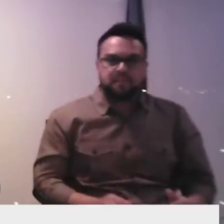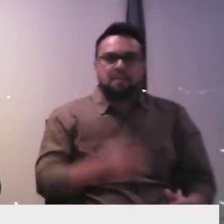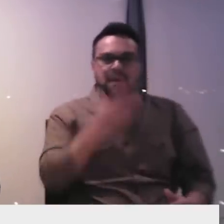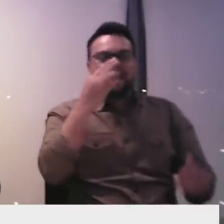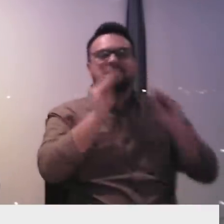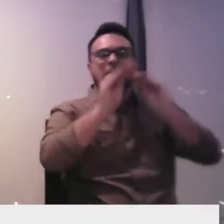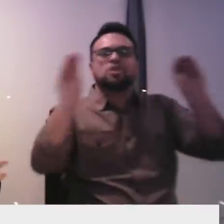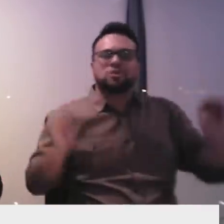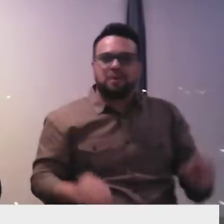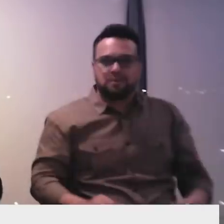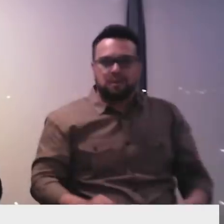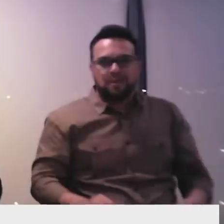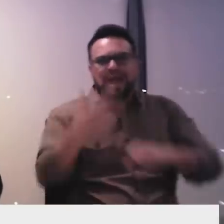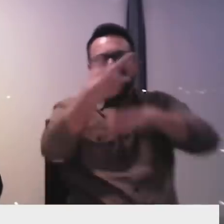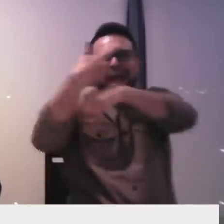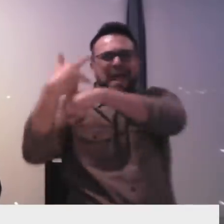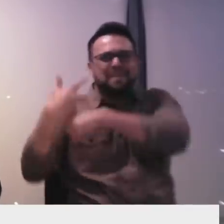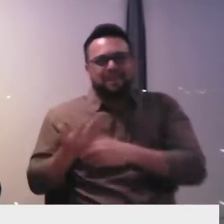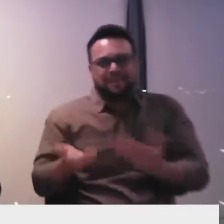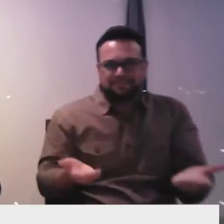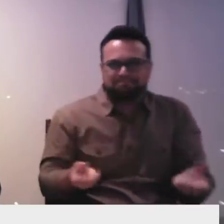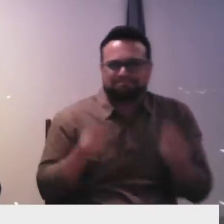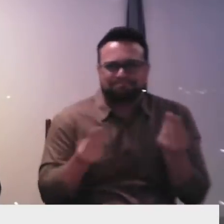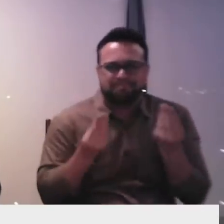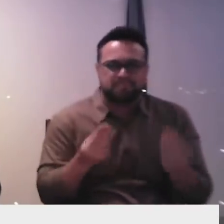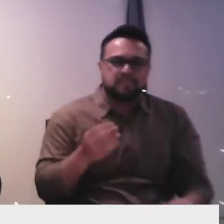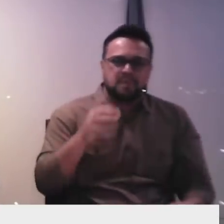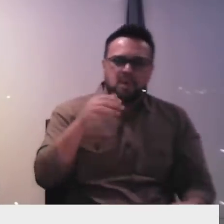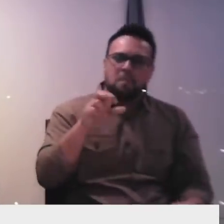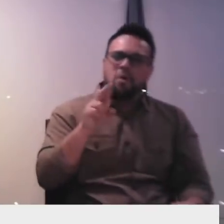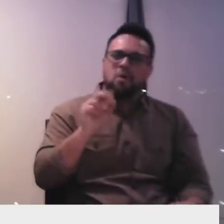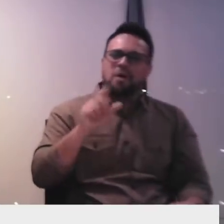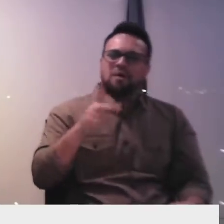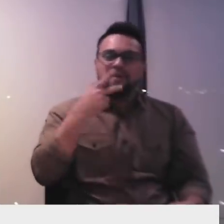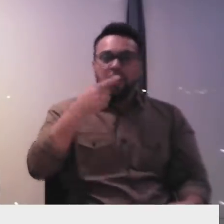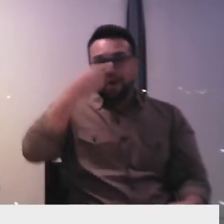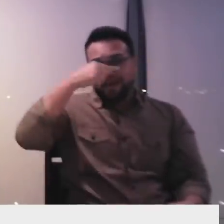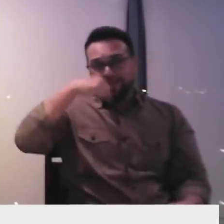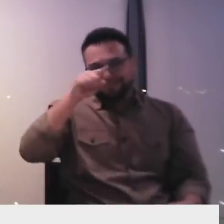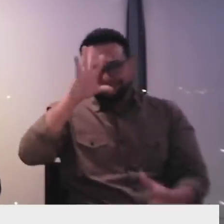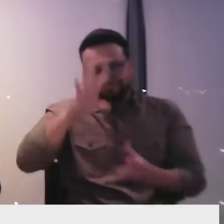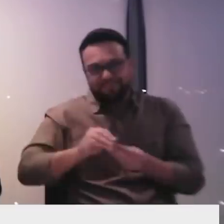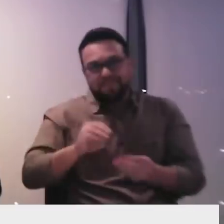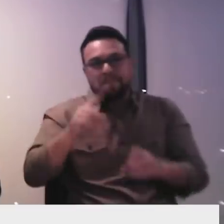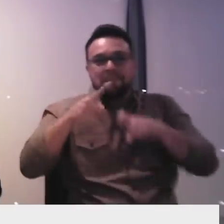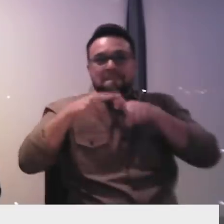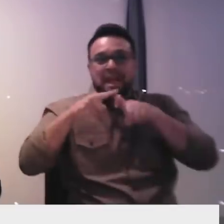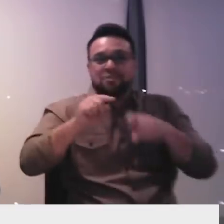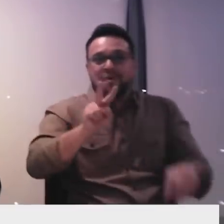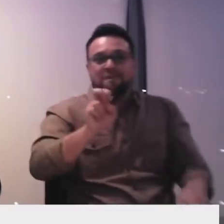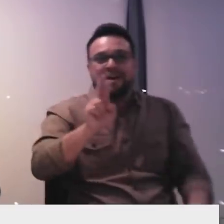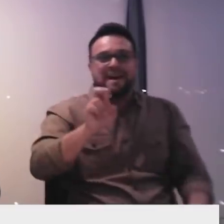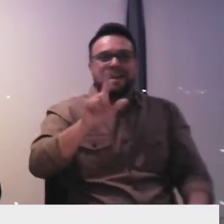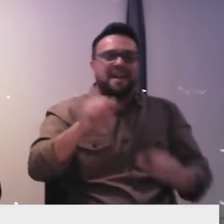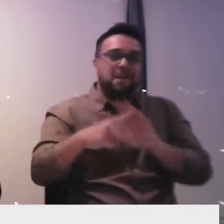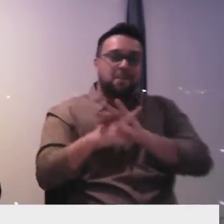Menosprezou. Imprensa sem moral. Quem falou gripezinha foi aquele médico lá, o Varela, da